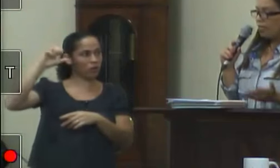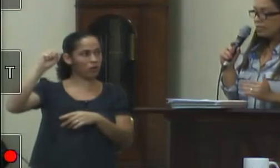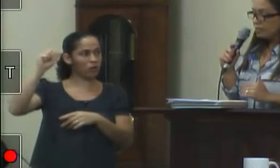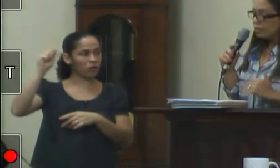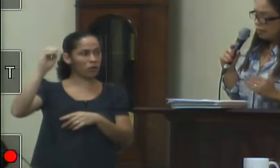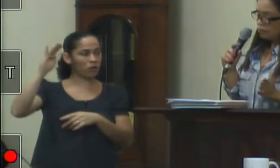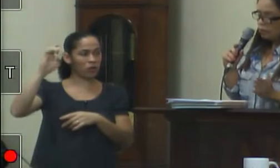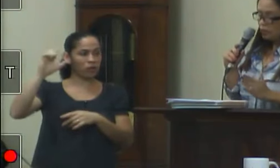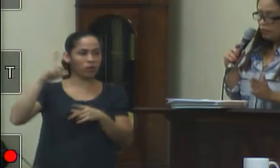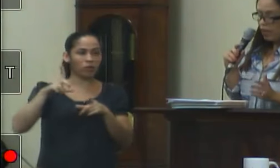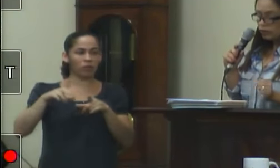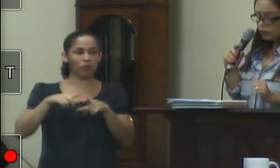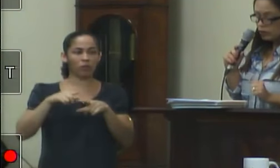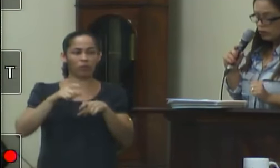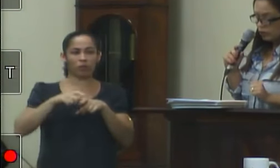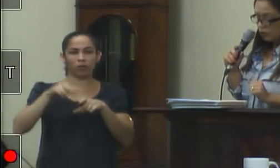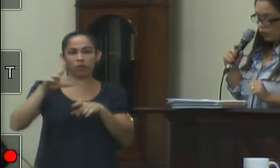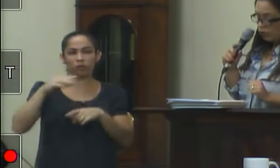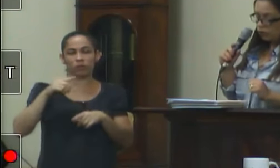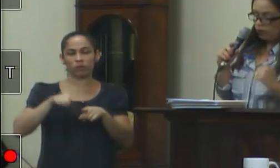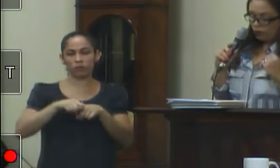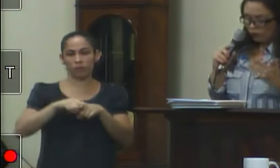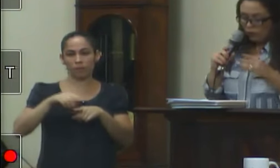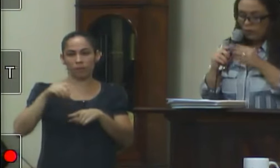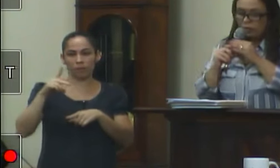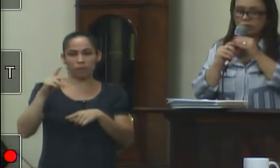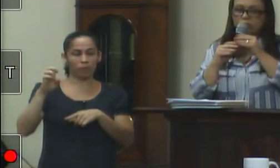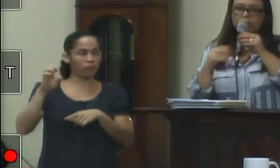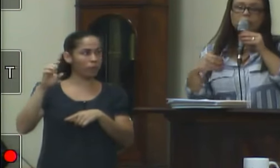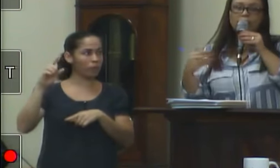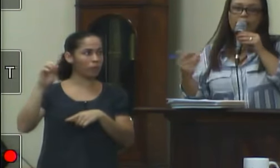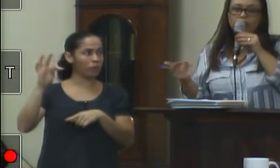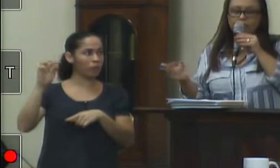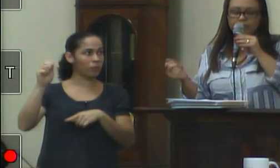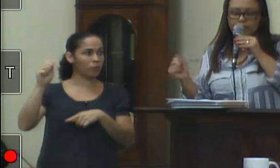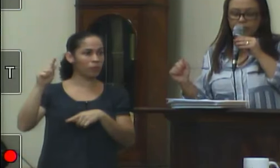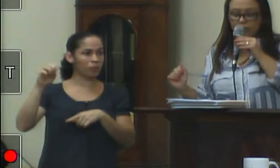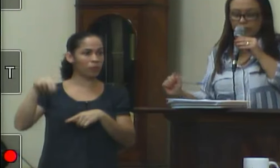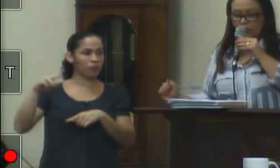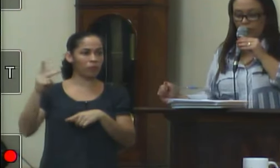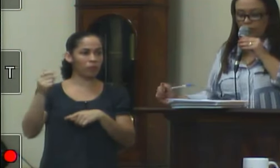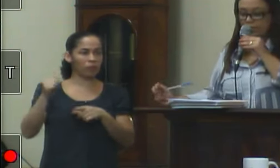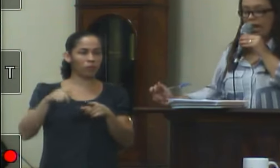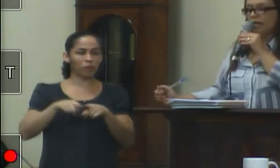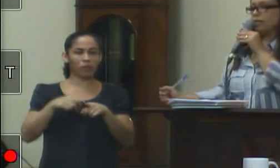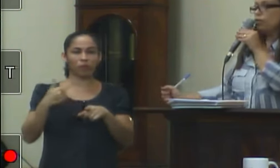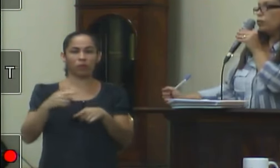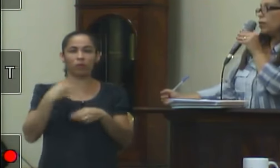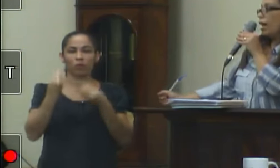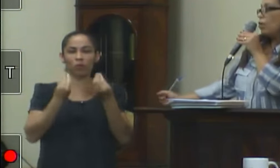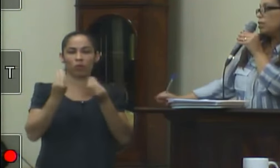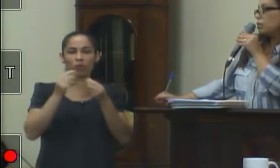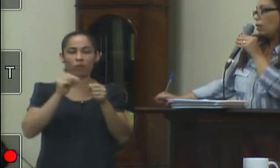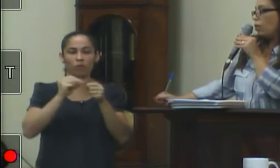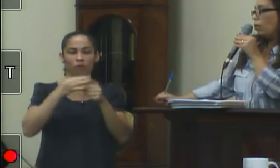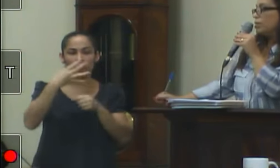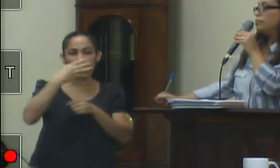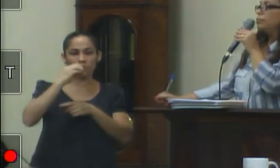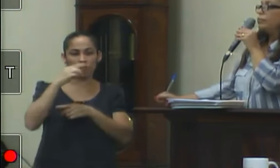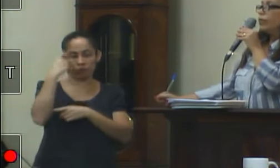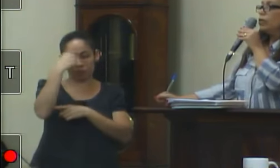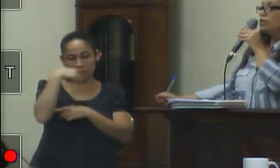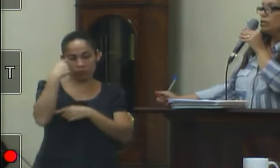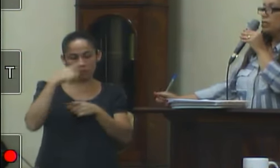que parece que os dois médicos não estão tendo horário para fazer as 40 horas. A saúde bucal é a mesma